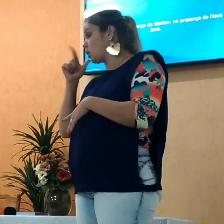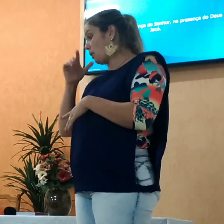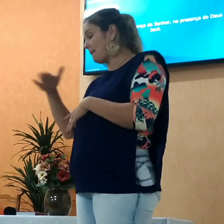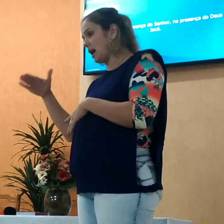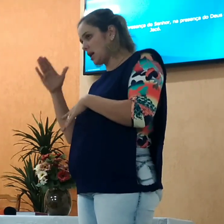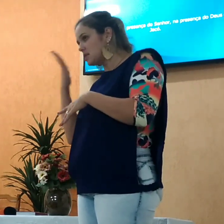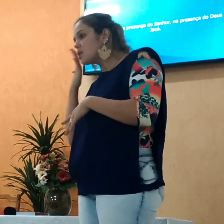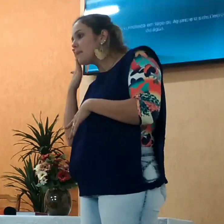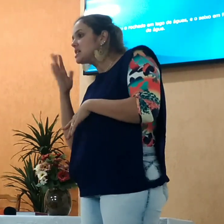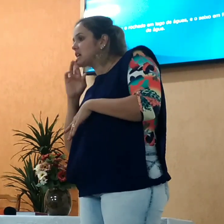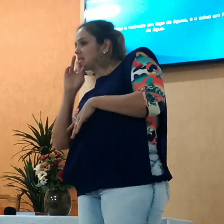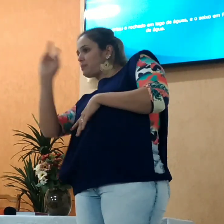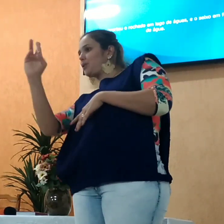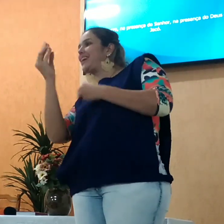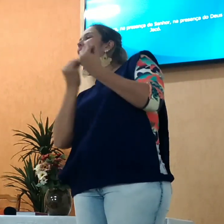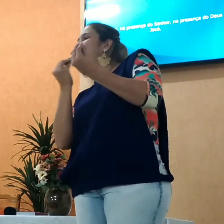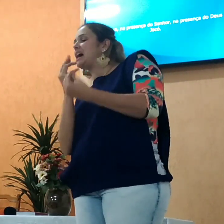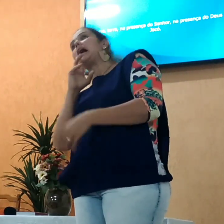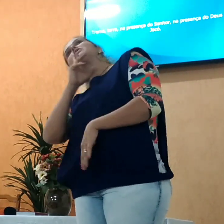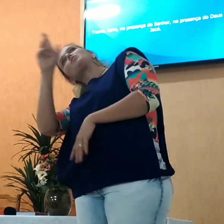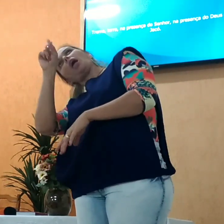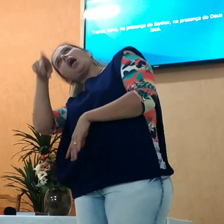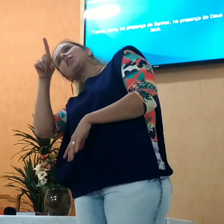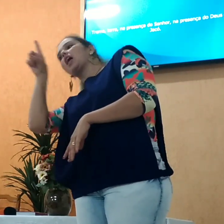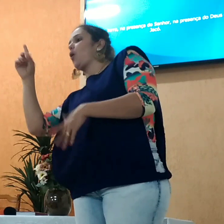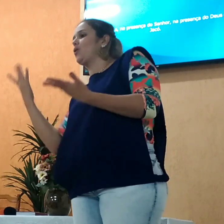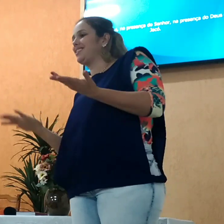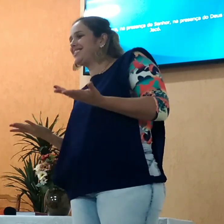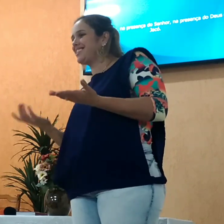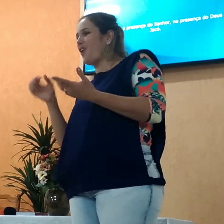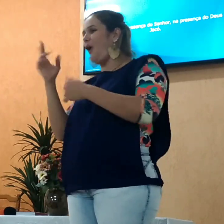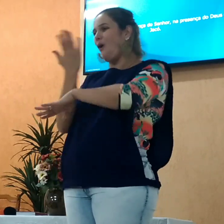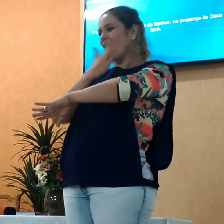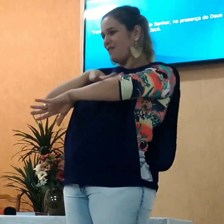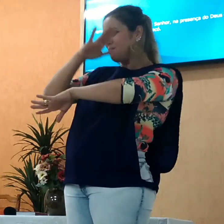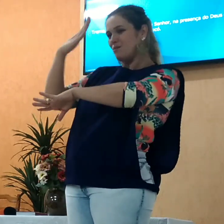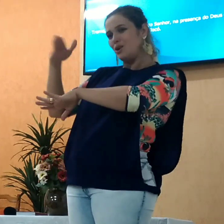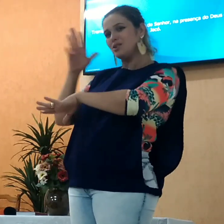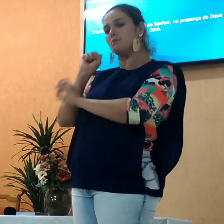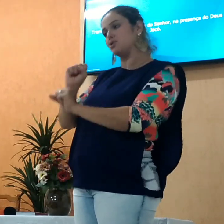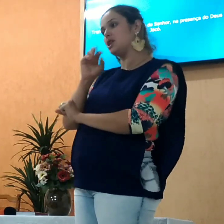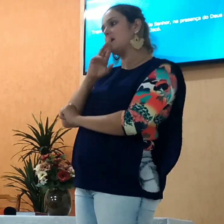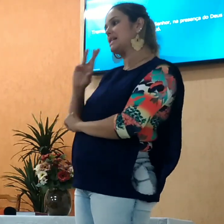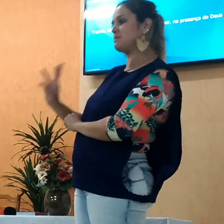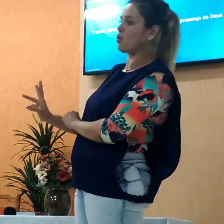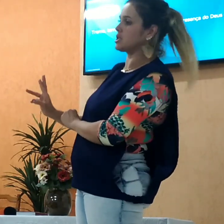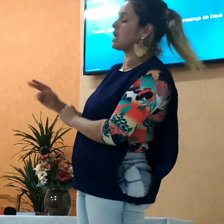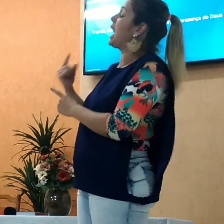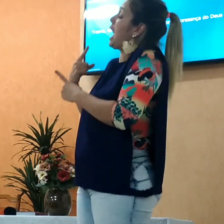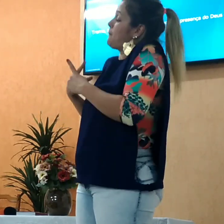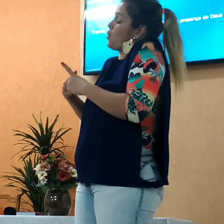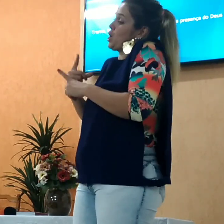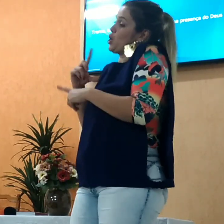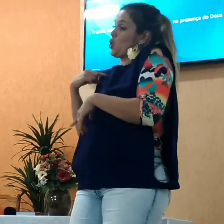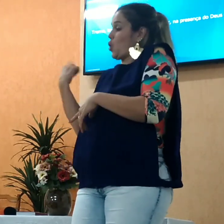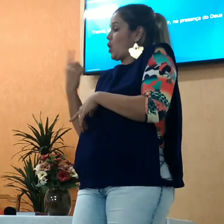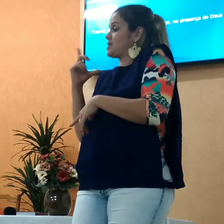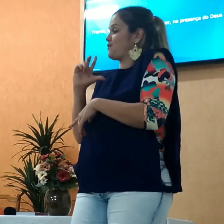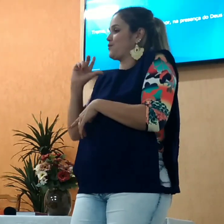falar, se o Jordão soubesse falar, se os montes pudessem dizer: nós fugimos porque Deus estava com